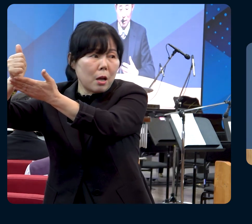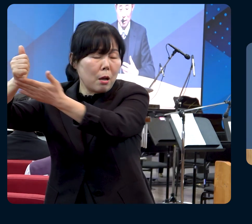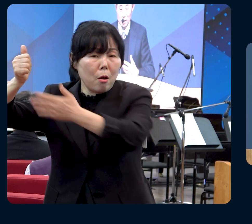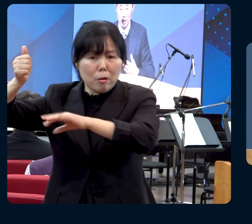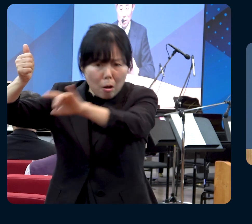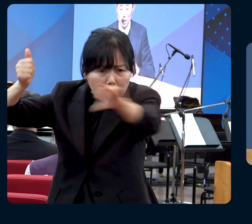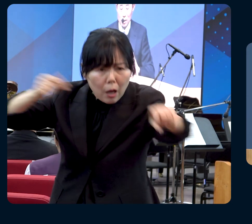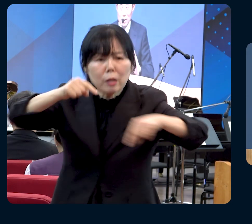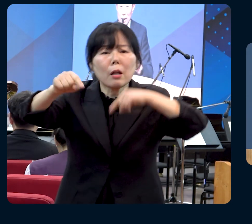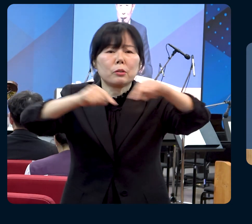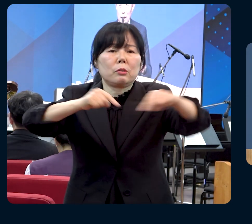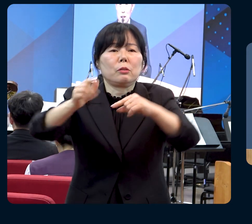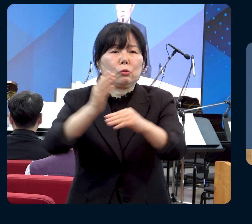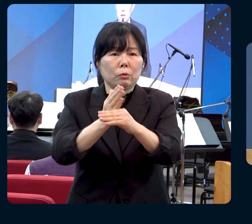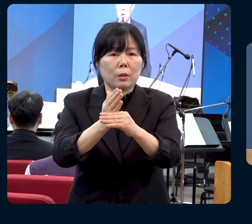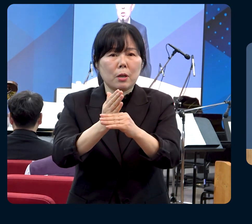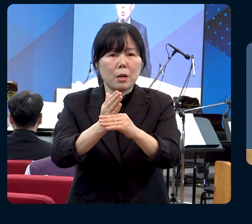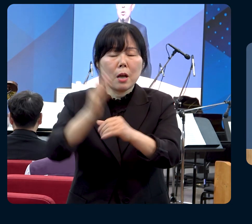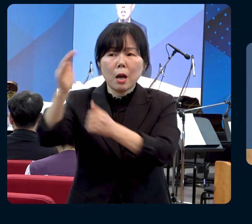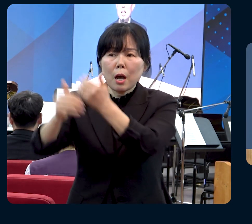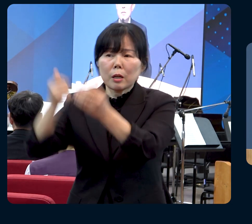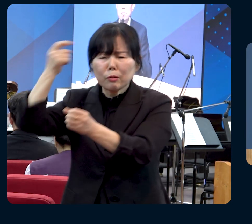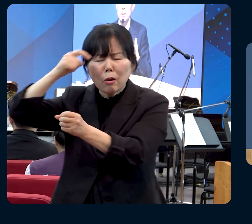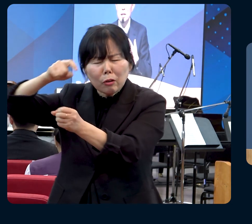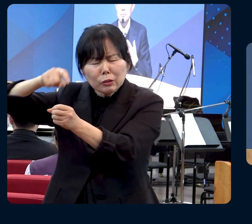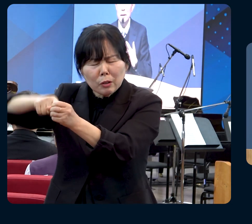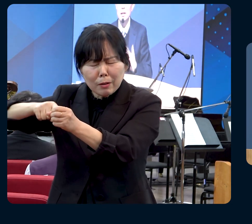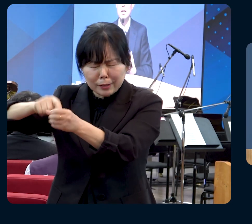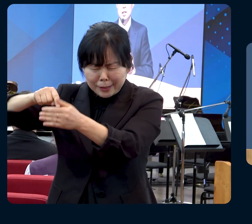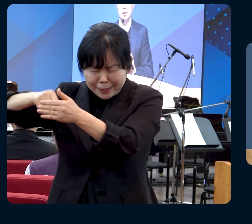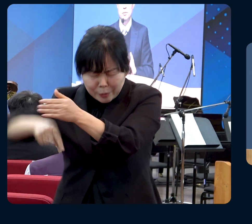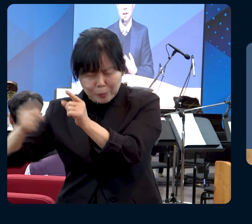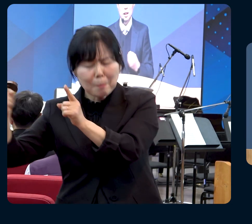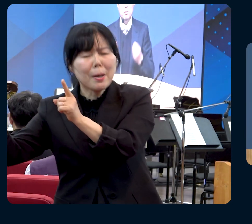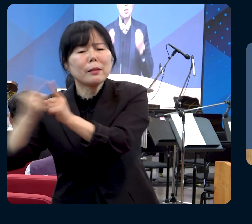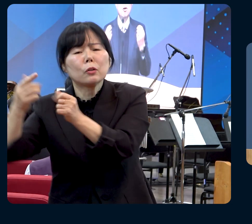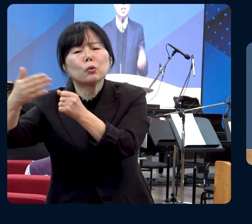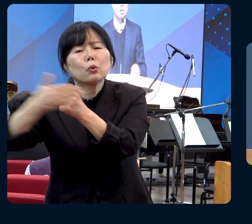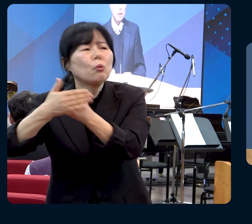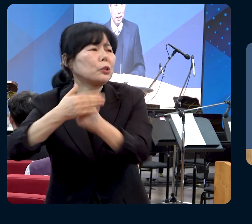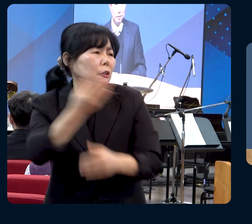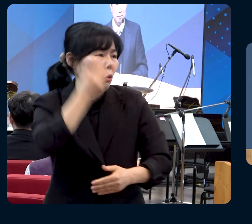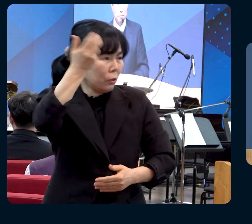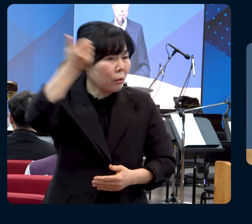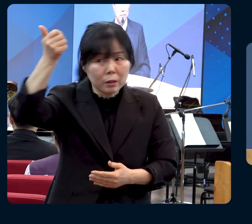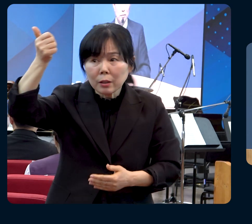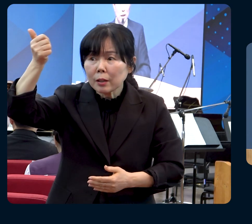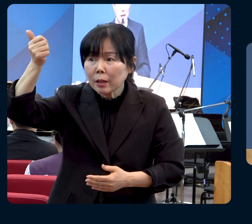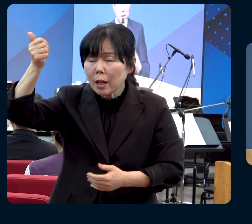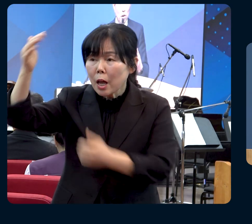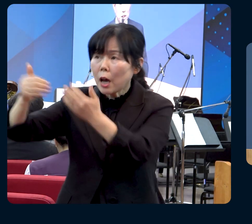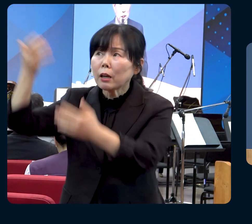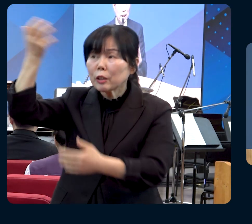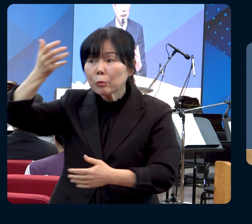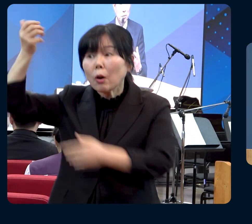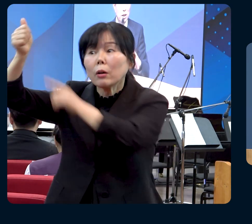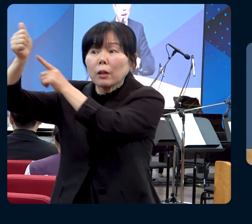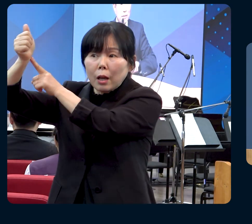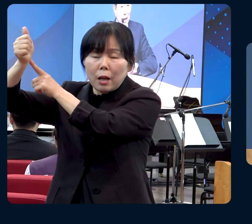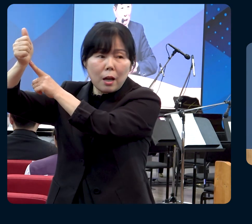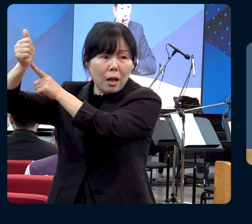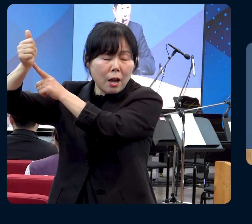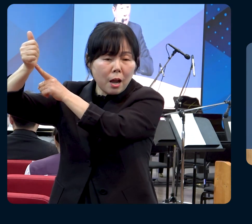다스리십니다. 하나님을 영적으로 깊이 만나게 하십니다. 하나님이 영이시니 영이신